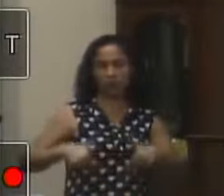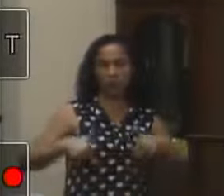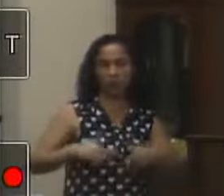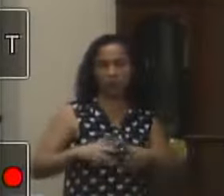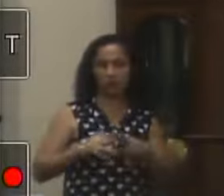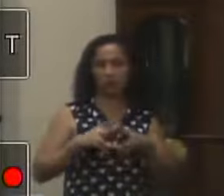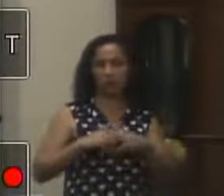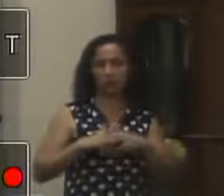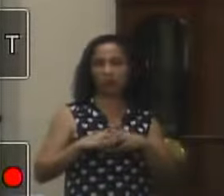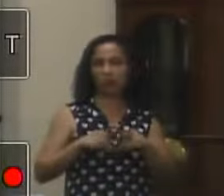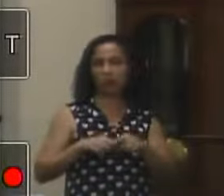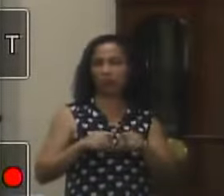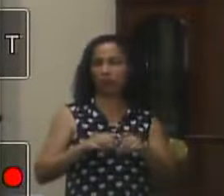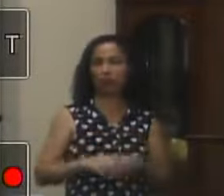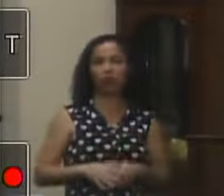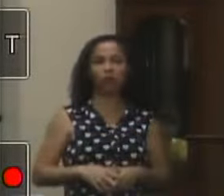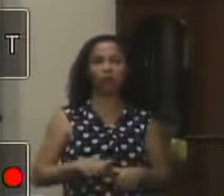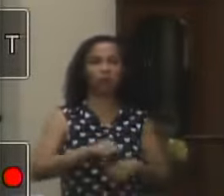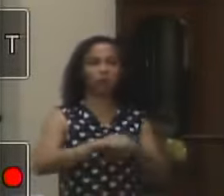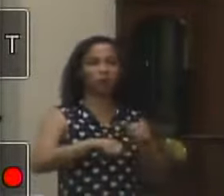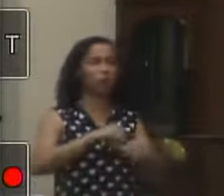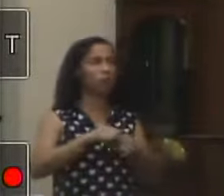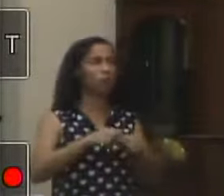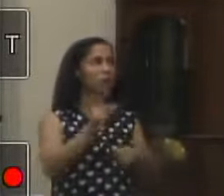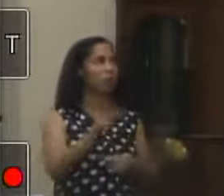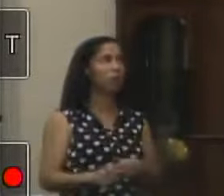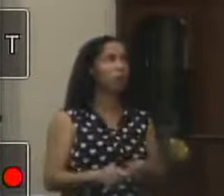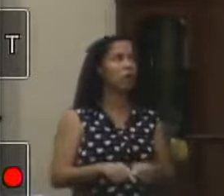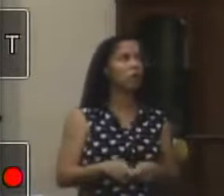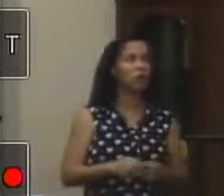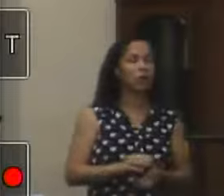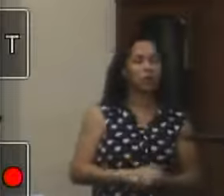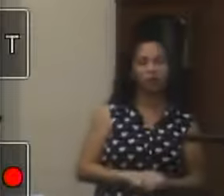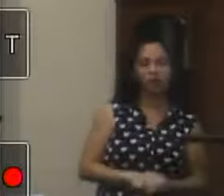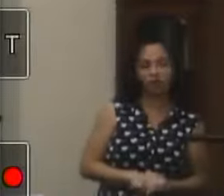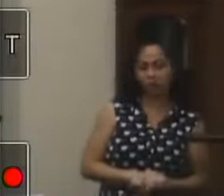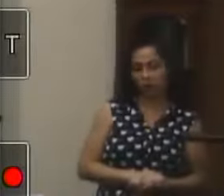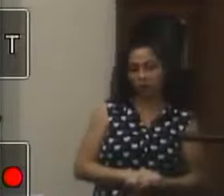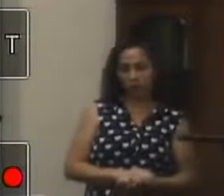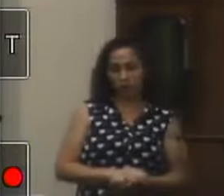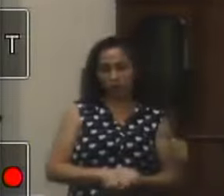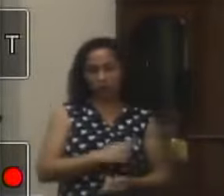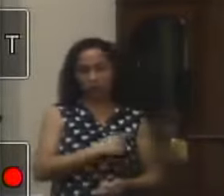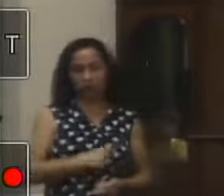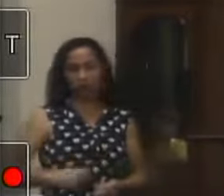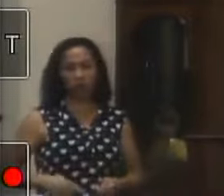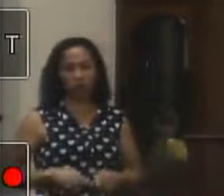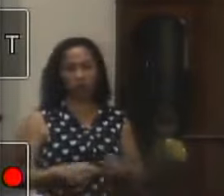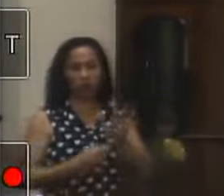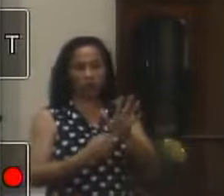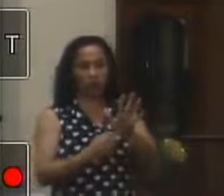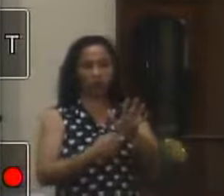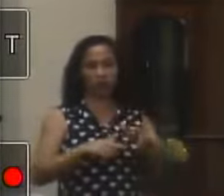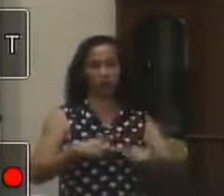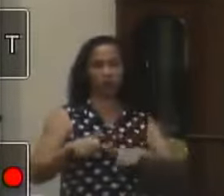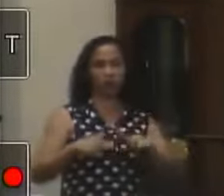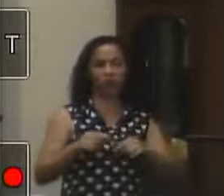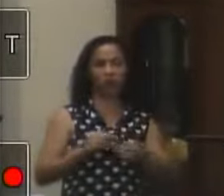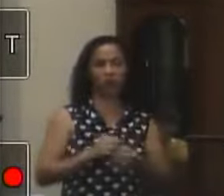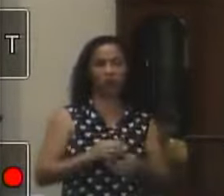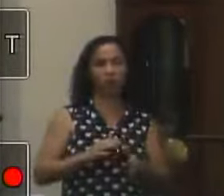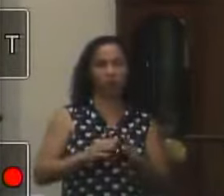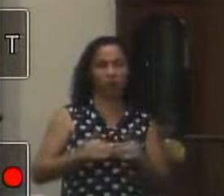Marquinhos, a mudança de postura da SEDAI vem também de uma mudança de postura de governo, mas também mostra que o trabalho do vereador na